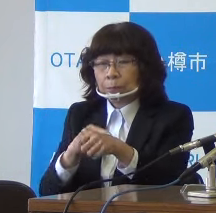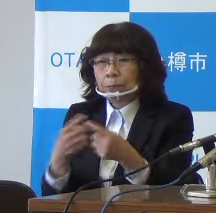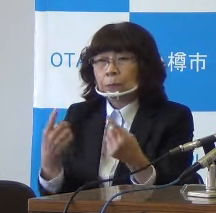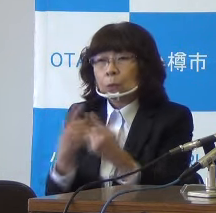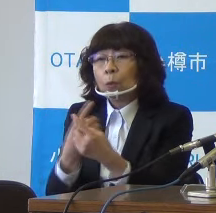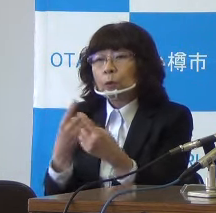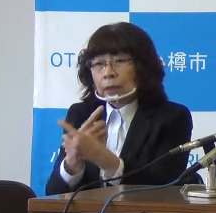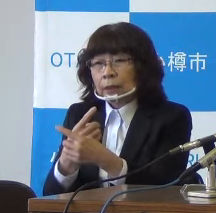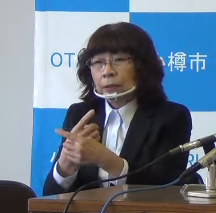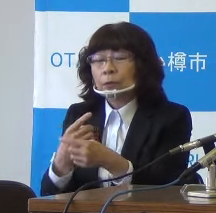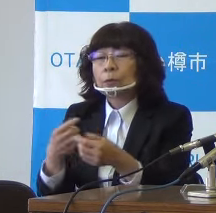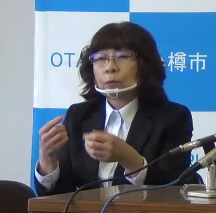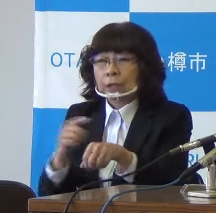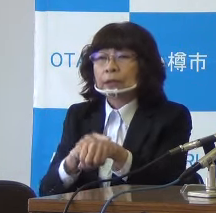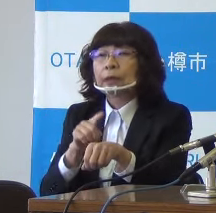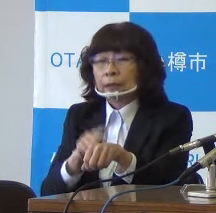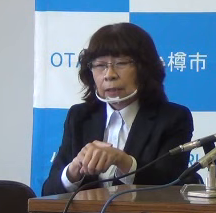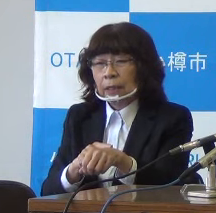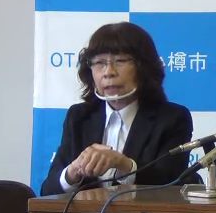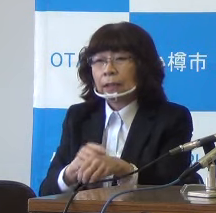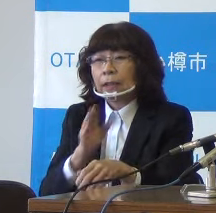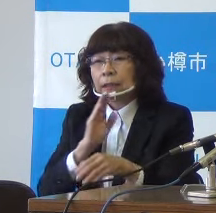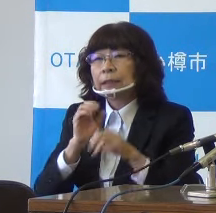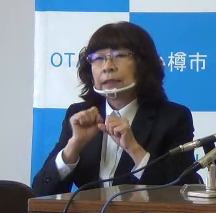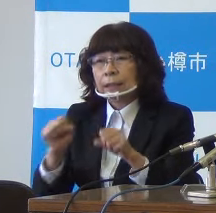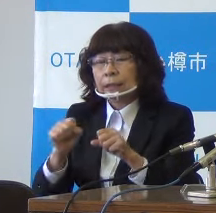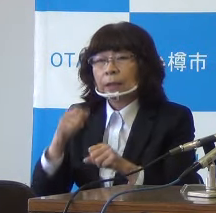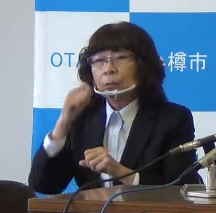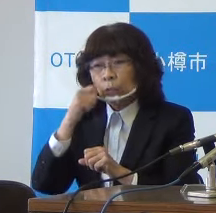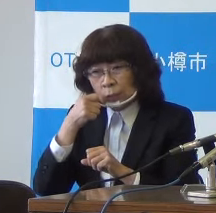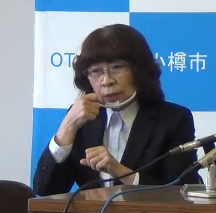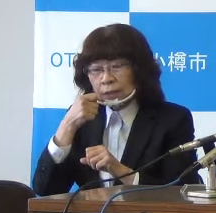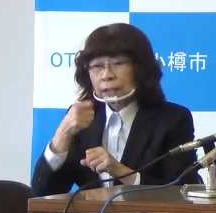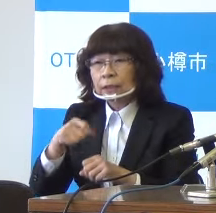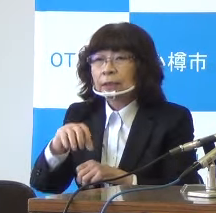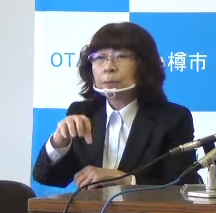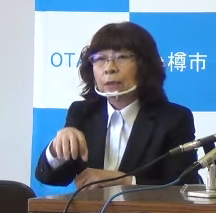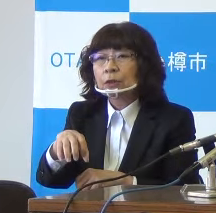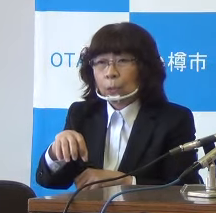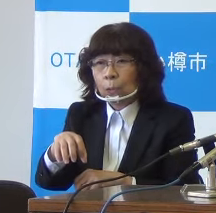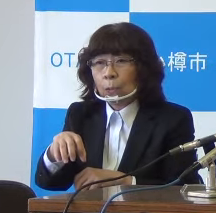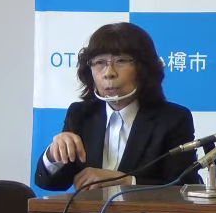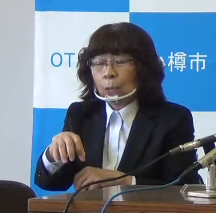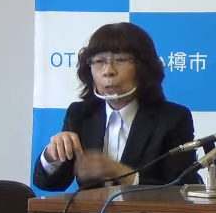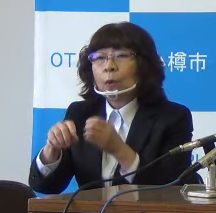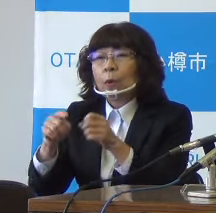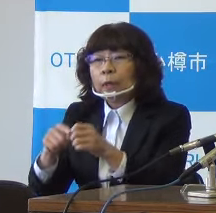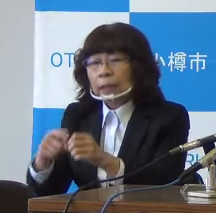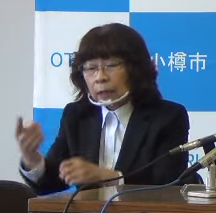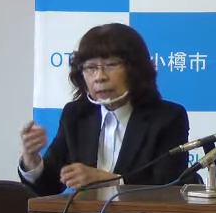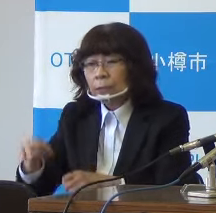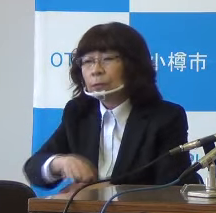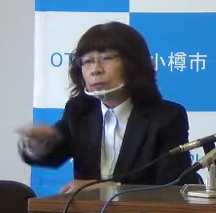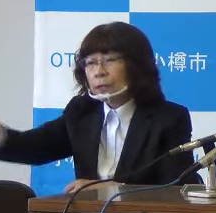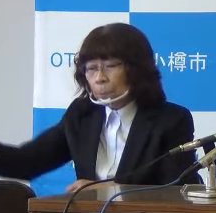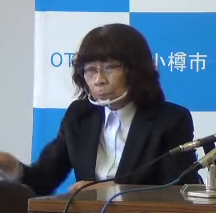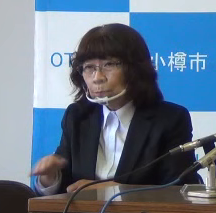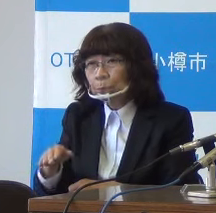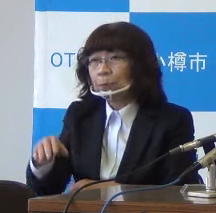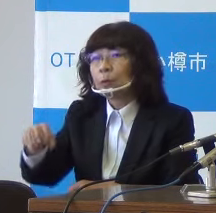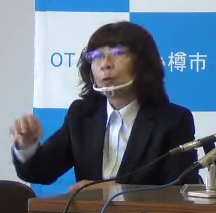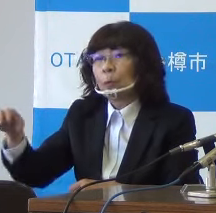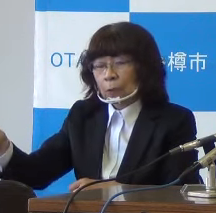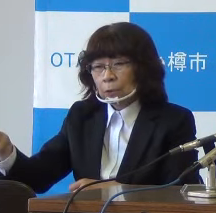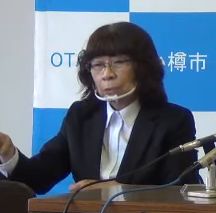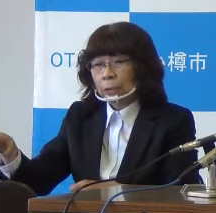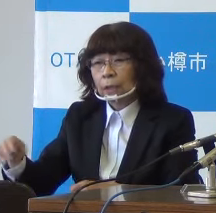で実施が難しい職場を除く全職場を対象に